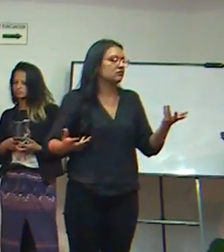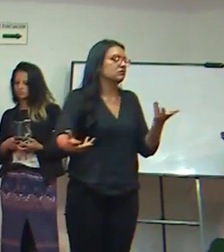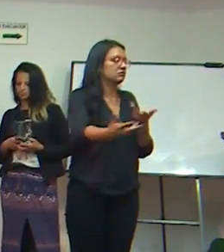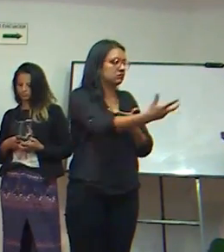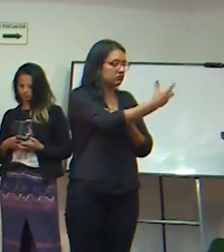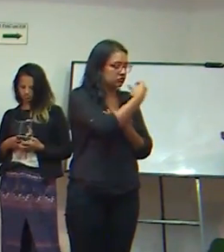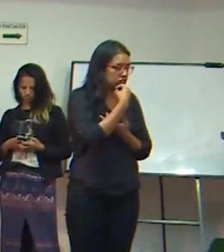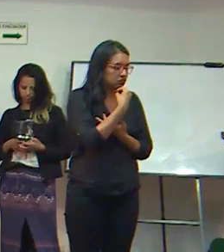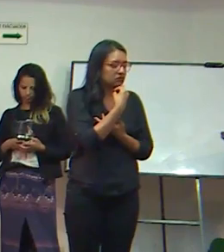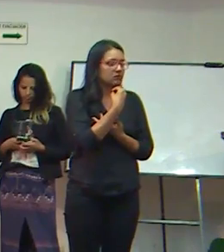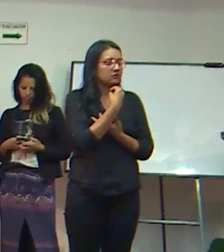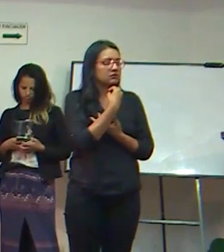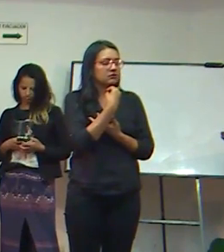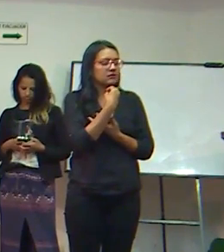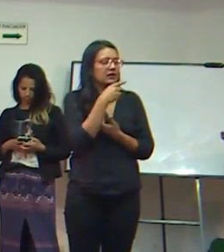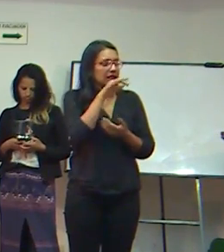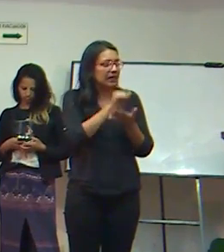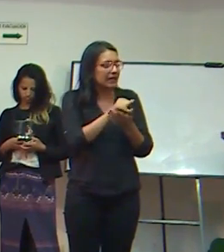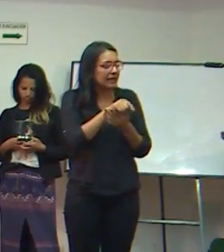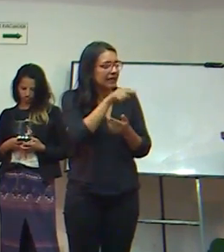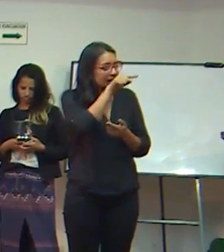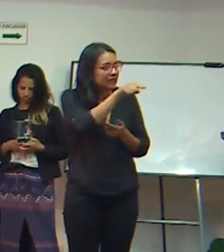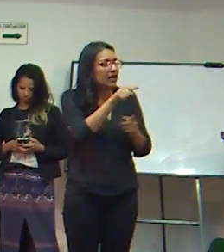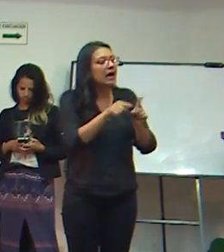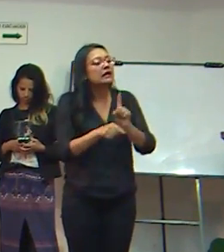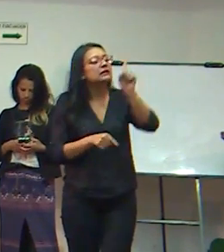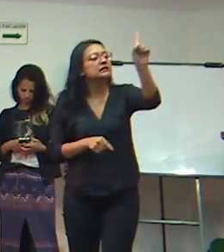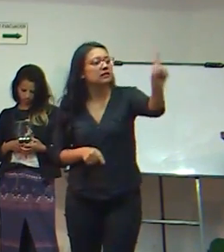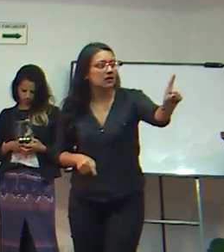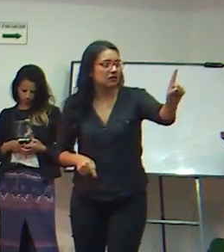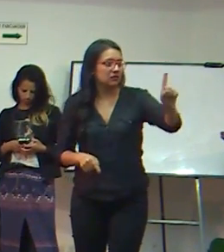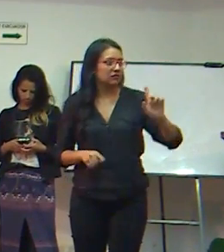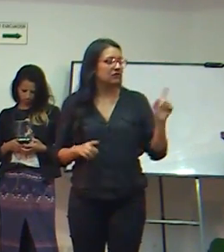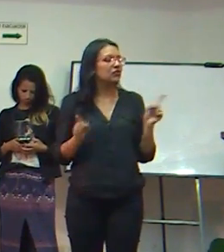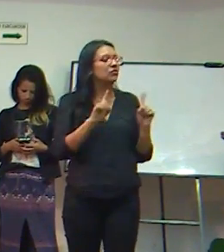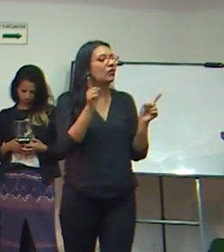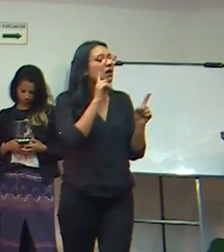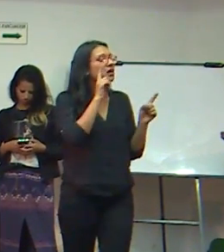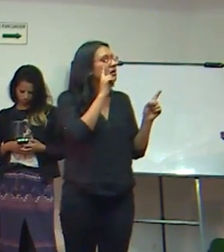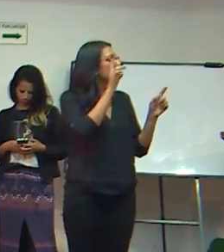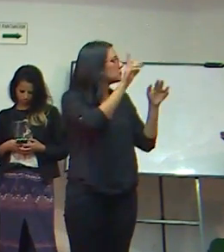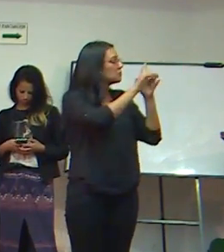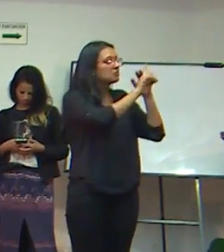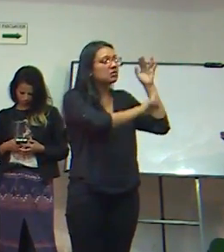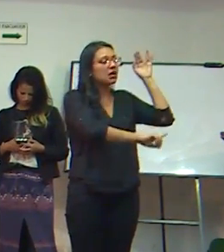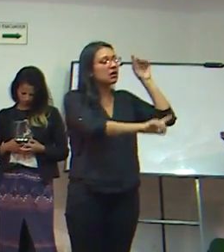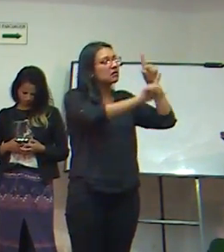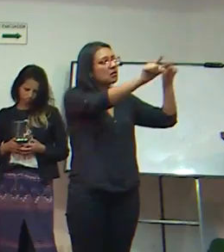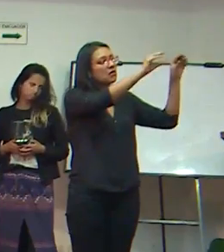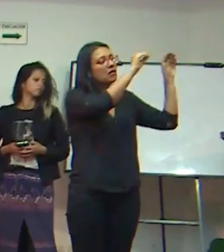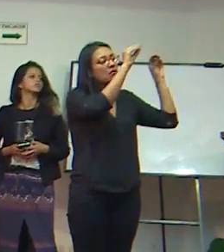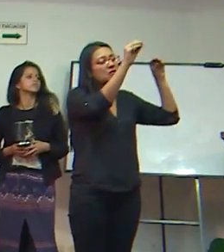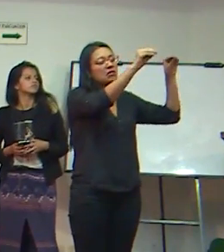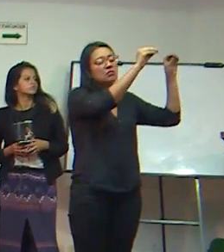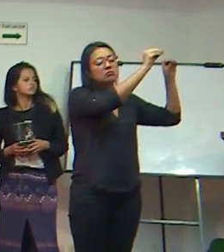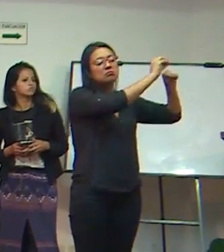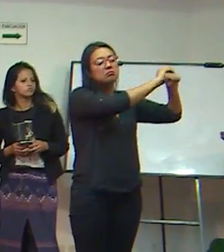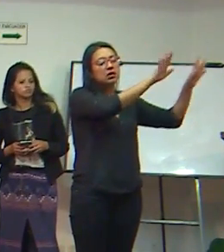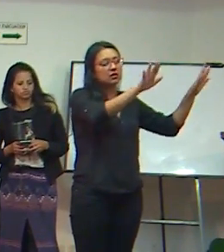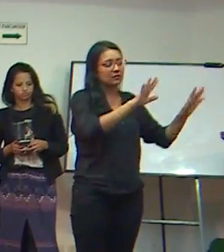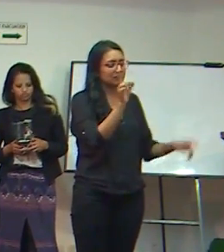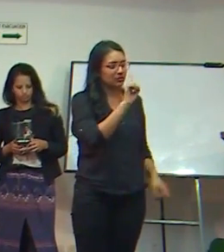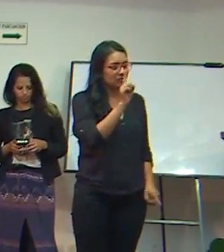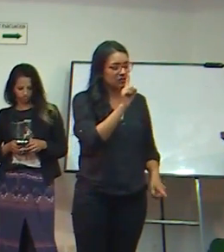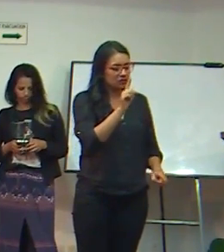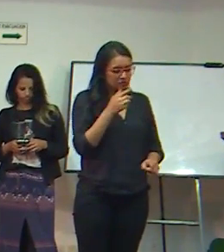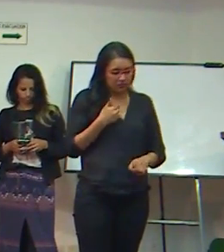recoger en ese lugar, que no se nos quede como en el aire y en la conversación, porque la idea es tratar de que